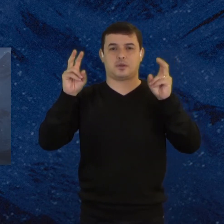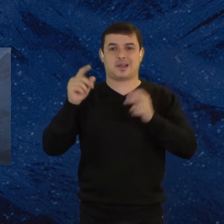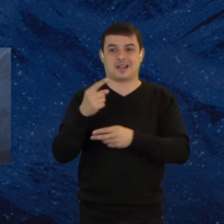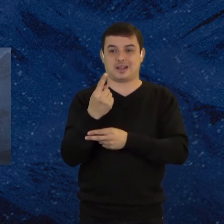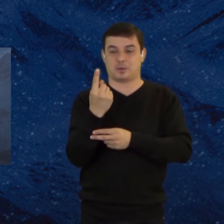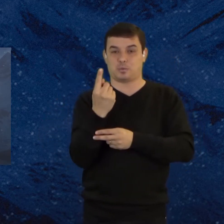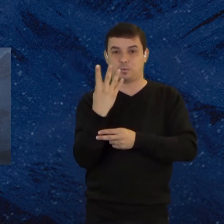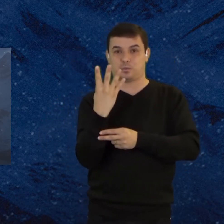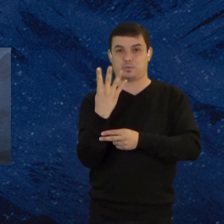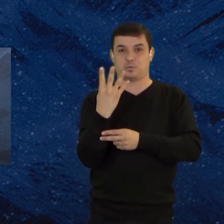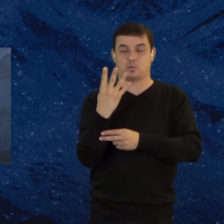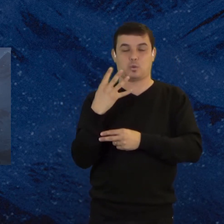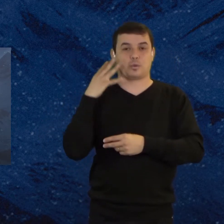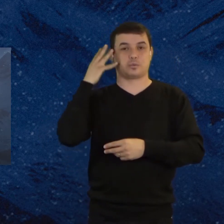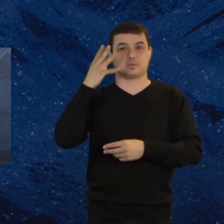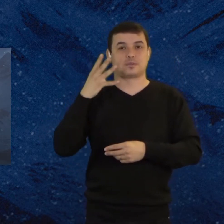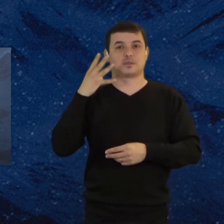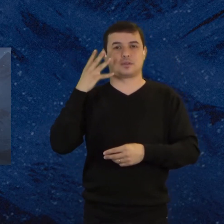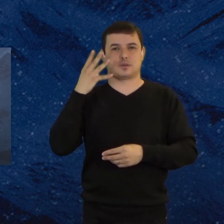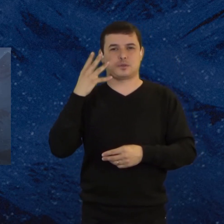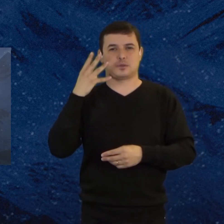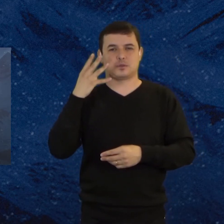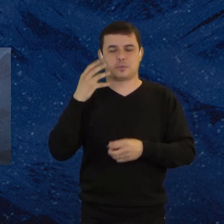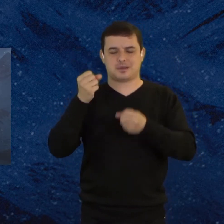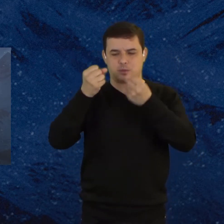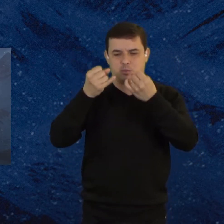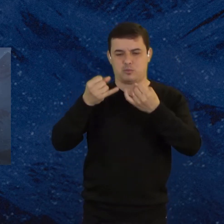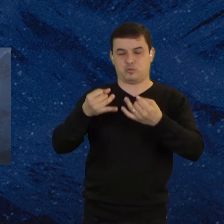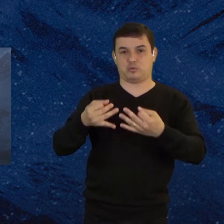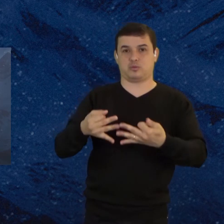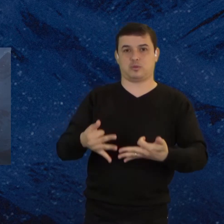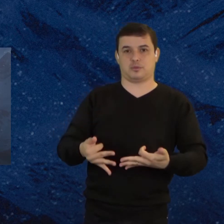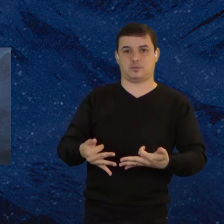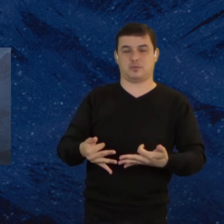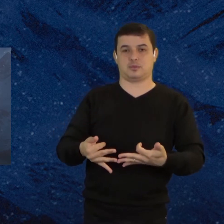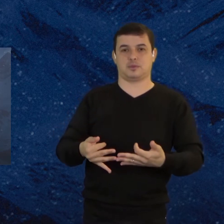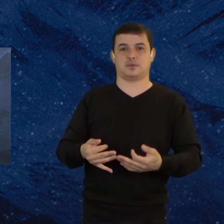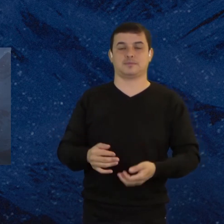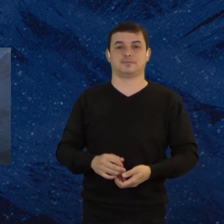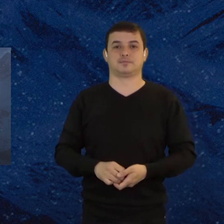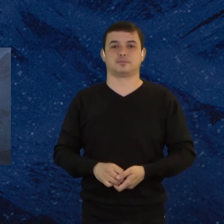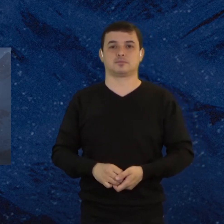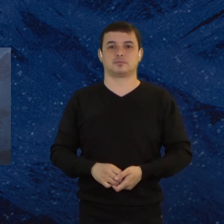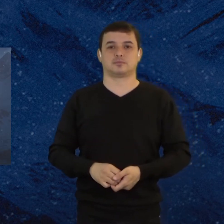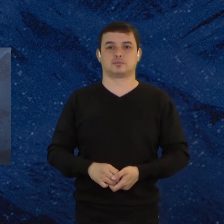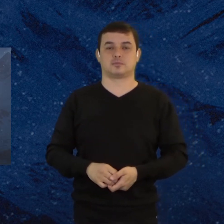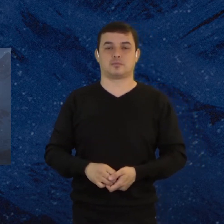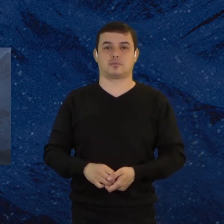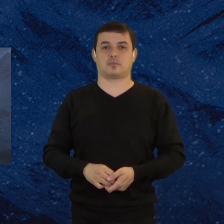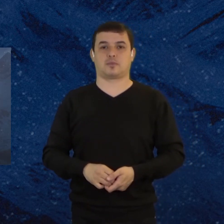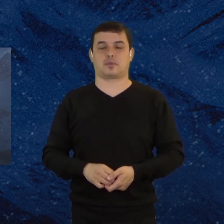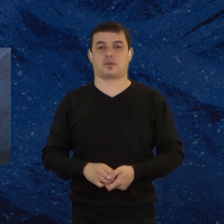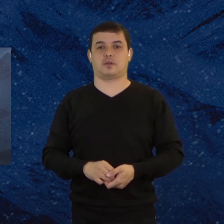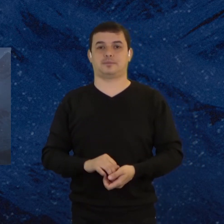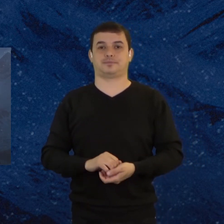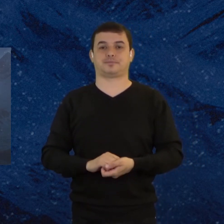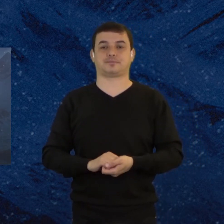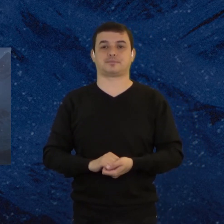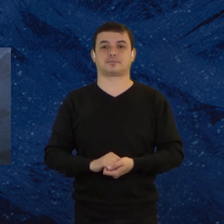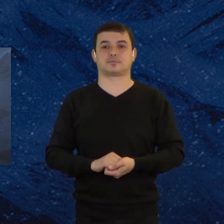usou 14 mensagens, 14 reuniões, 14 sábados.